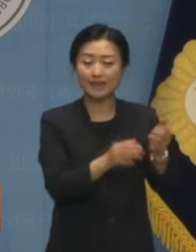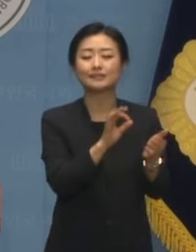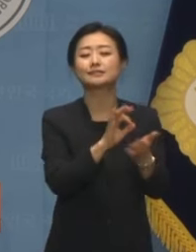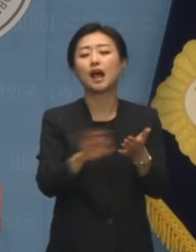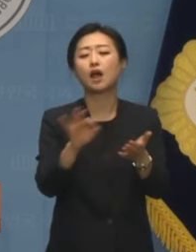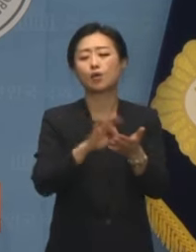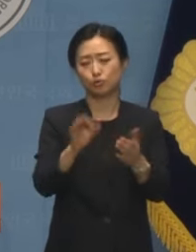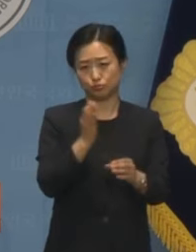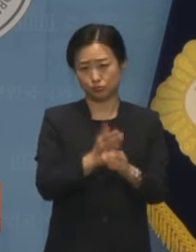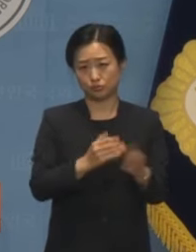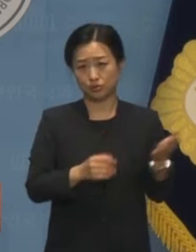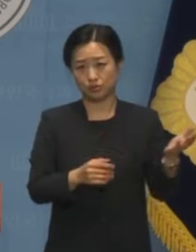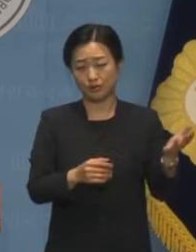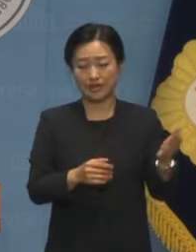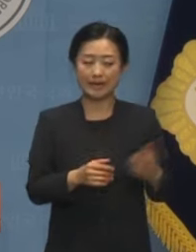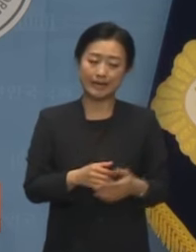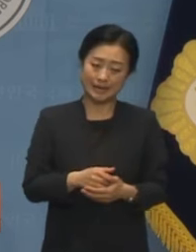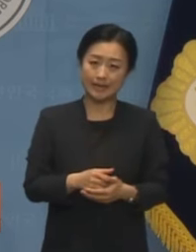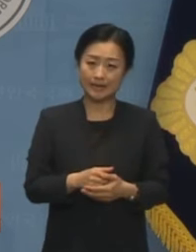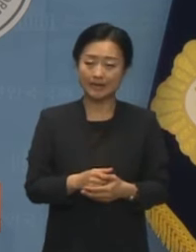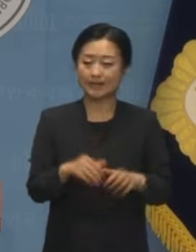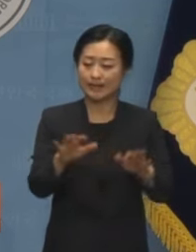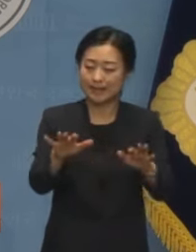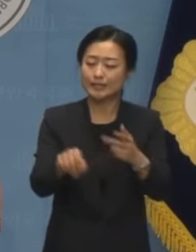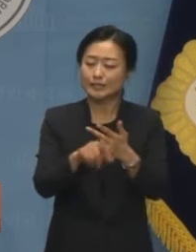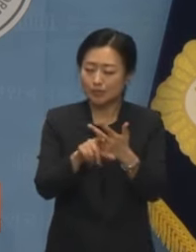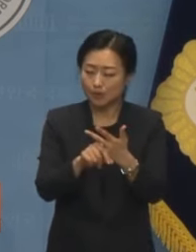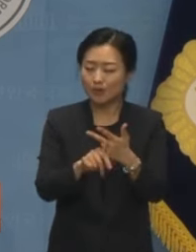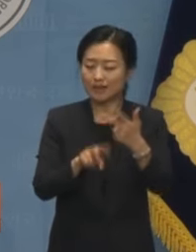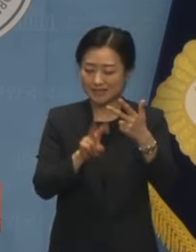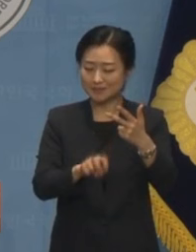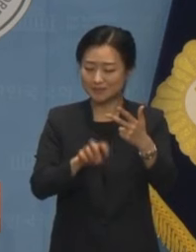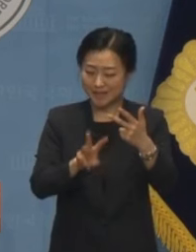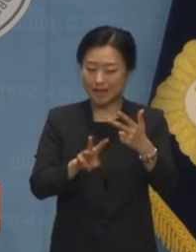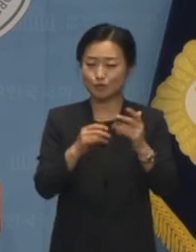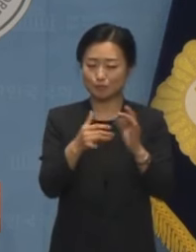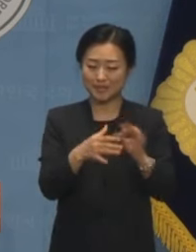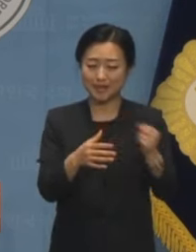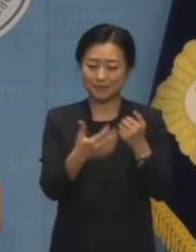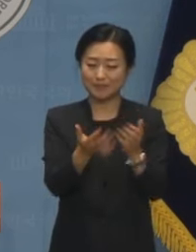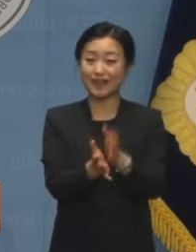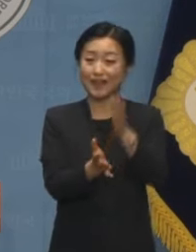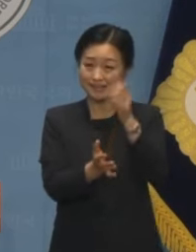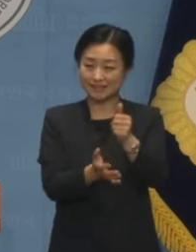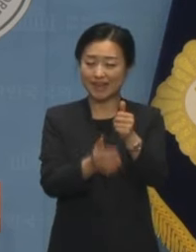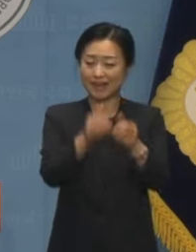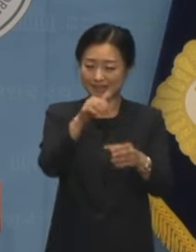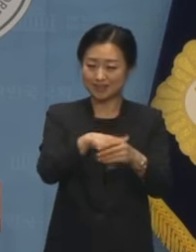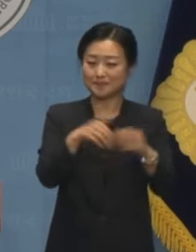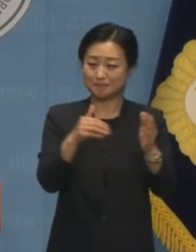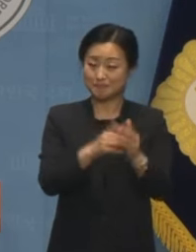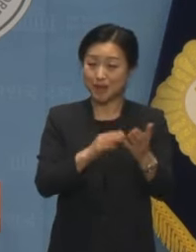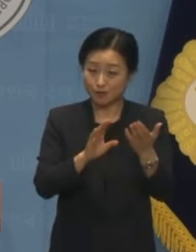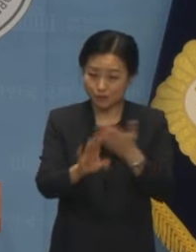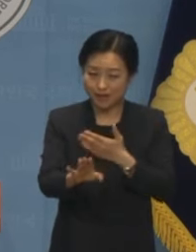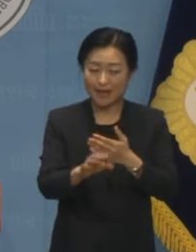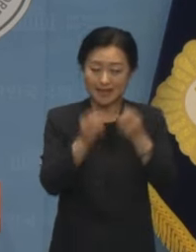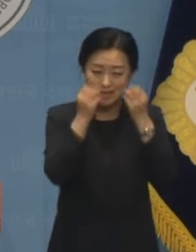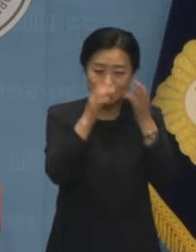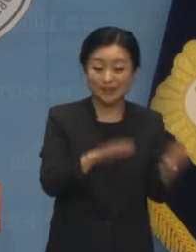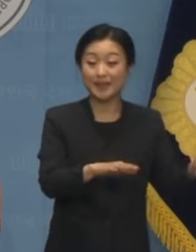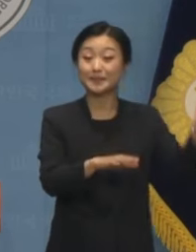사용하고 있었습니다. 황 위원장은 7월 23일 국민의힘 전당대회 이후 새